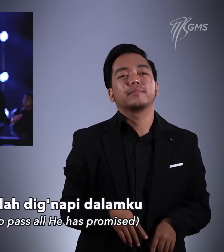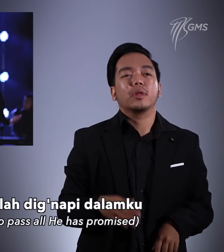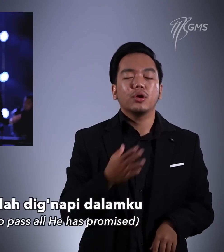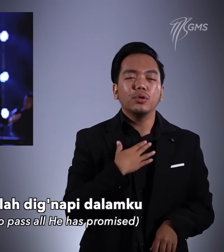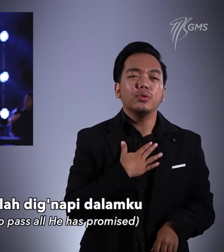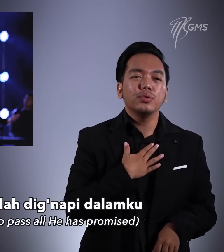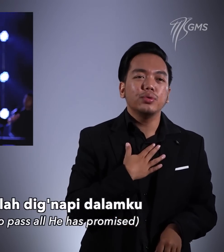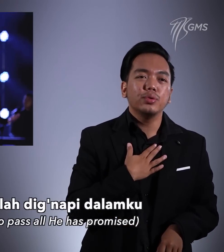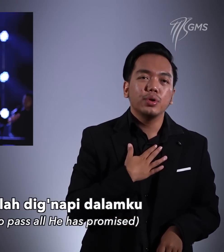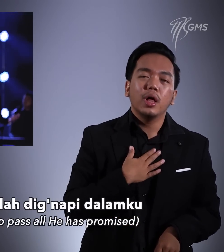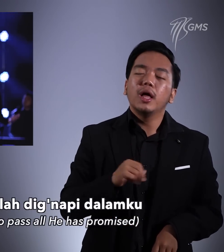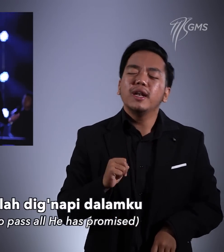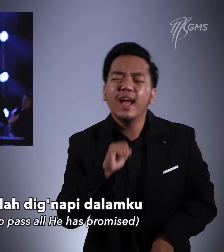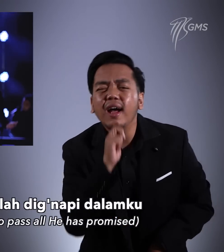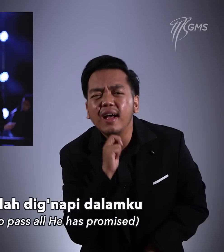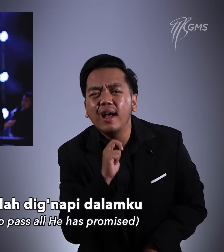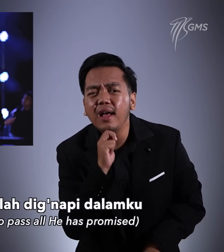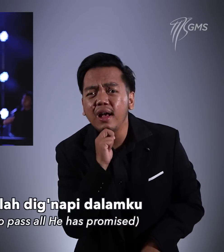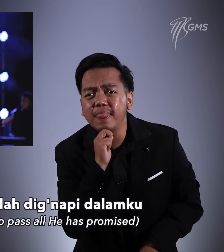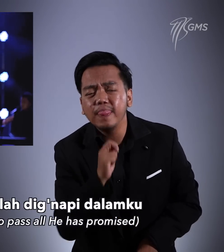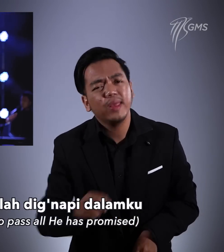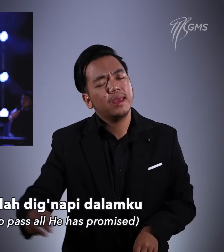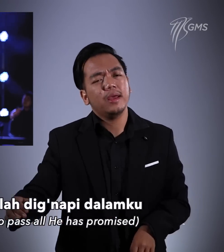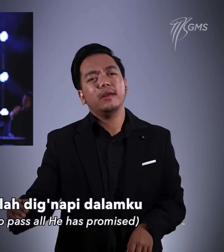ini. Ku